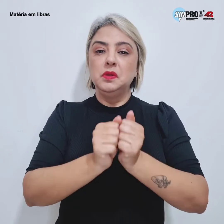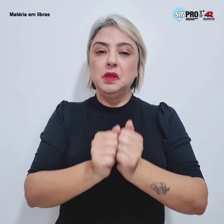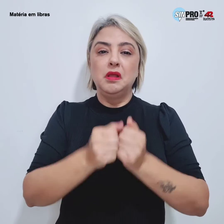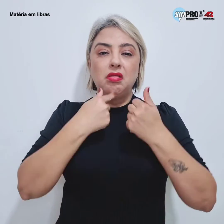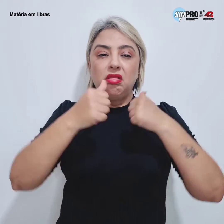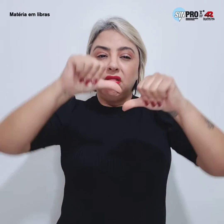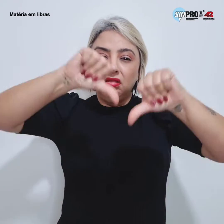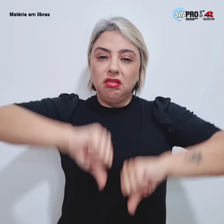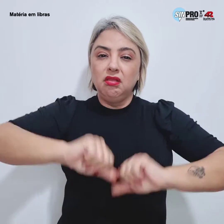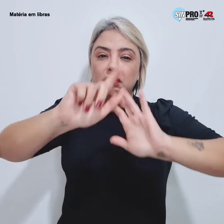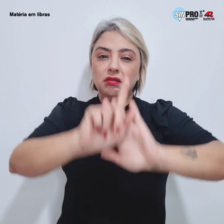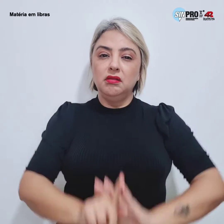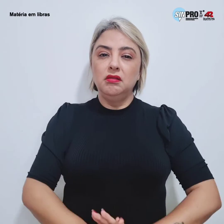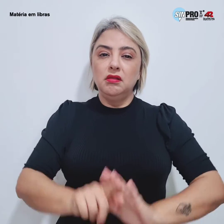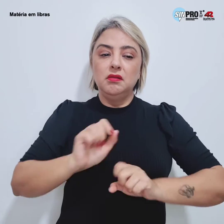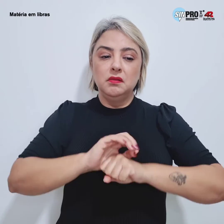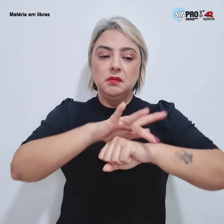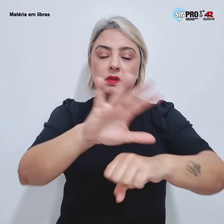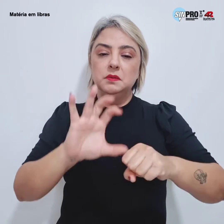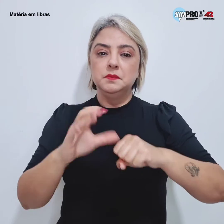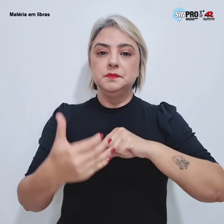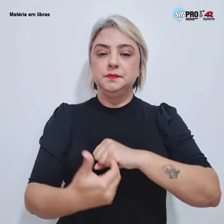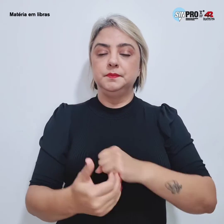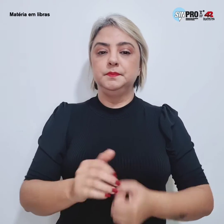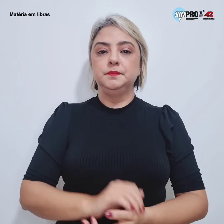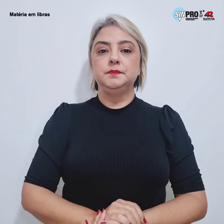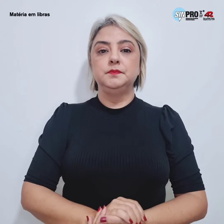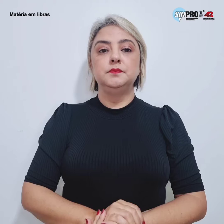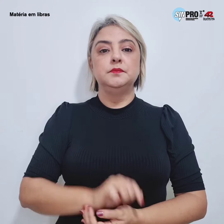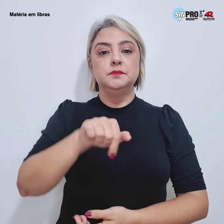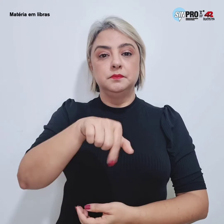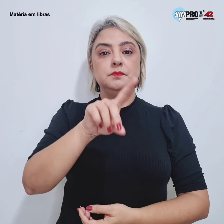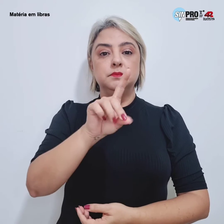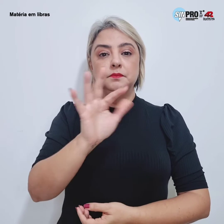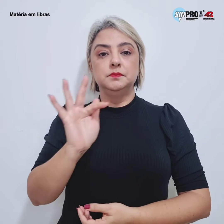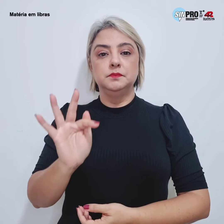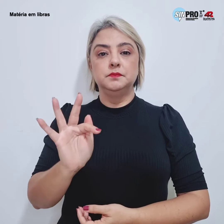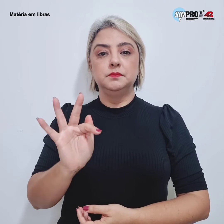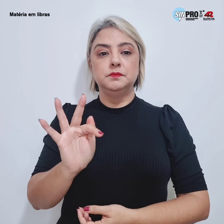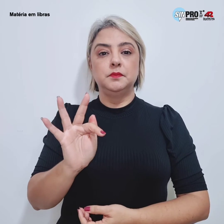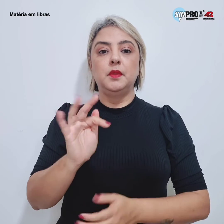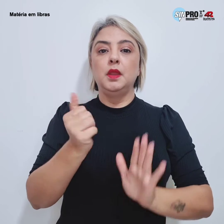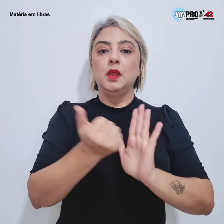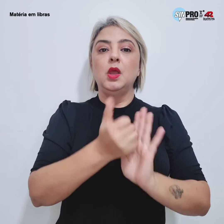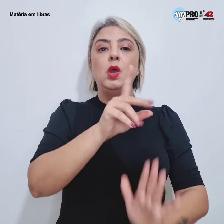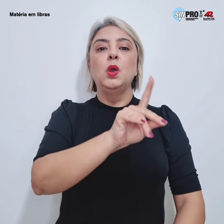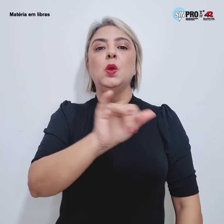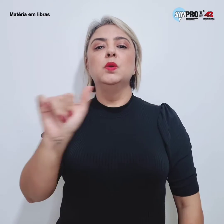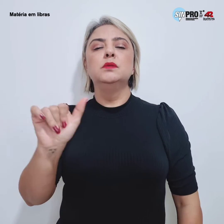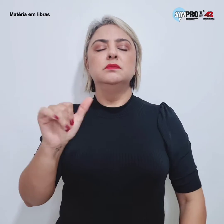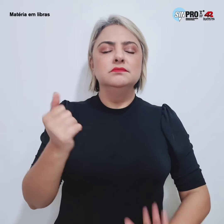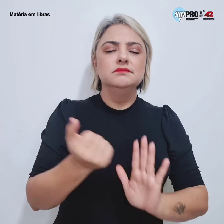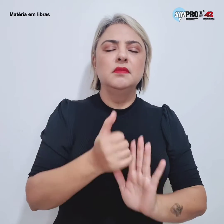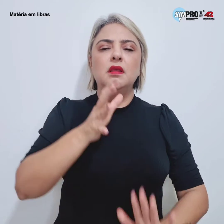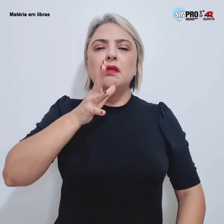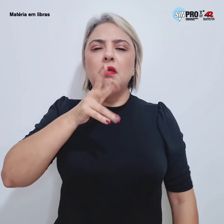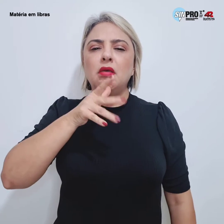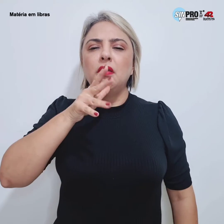aliados na má gestão da pandemia do novo coronavírus. No Distrito Federal, a data é marcada